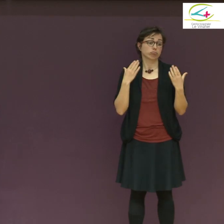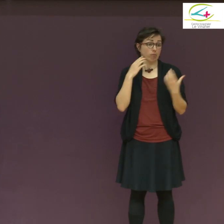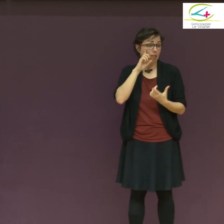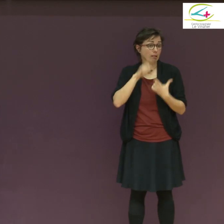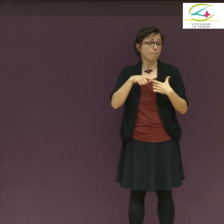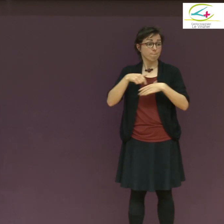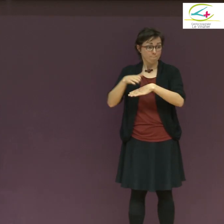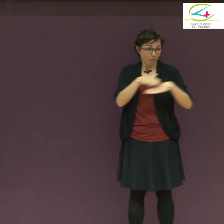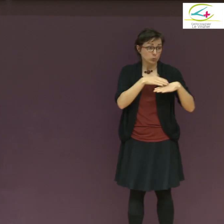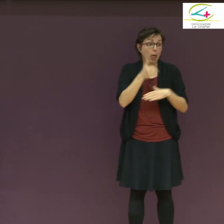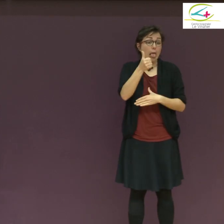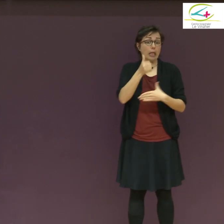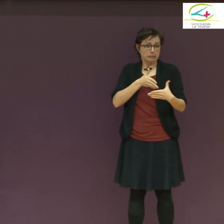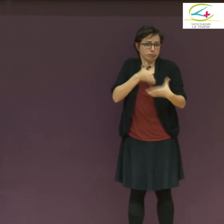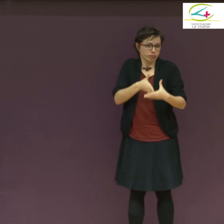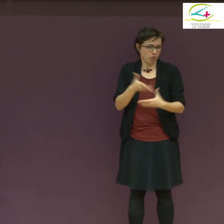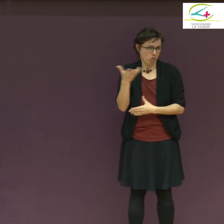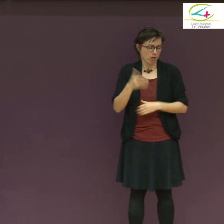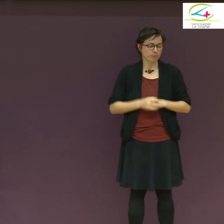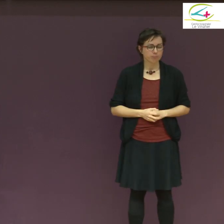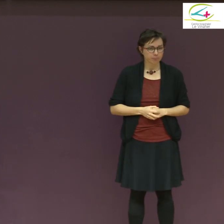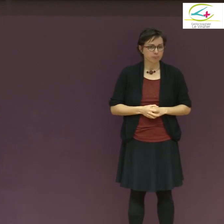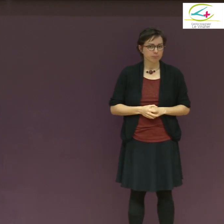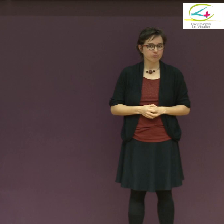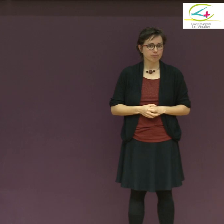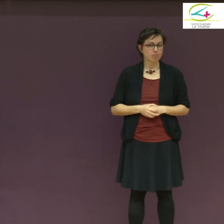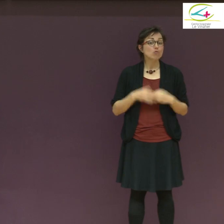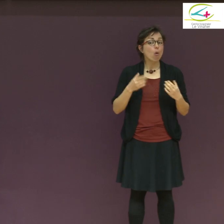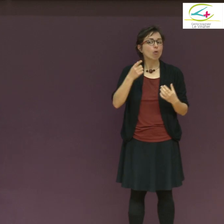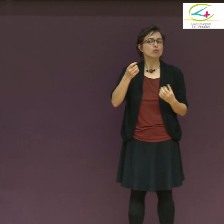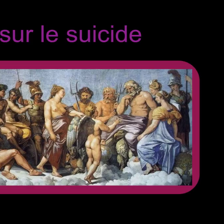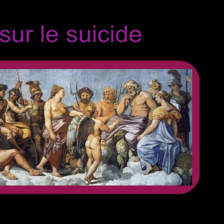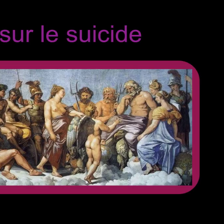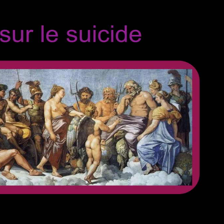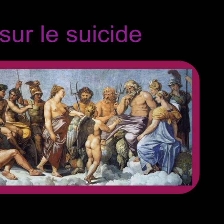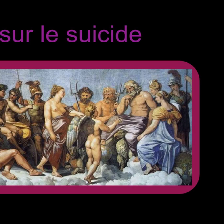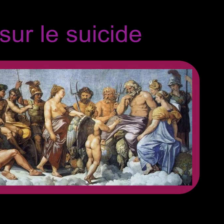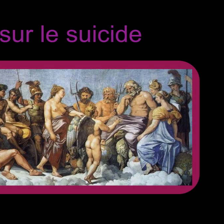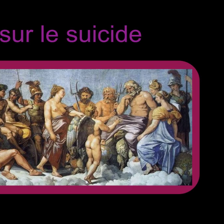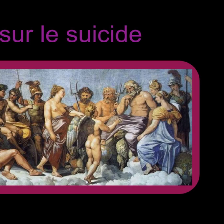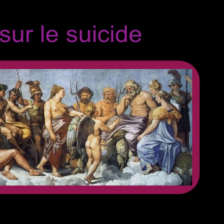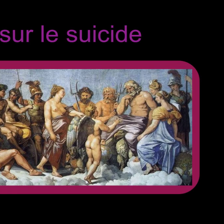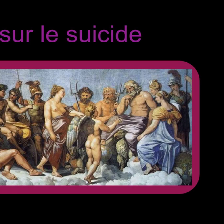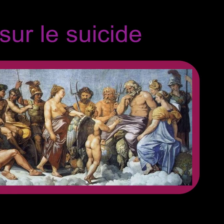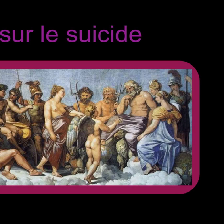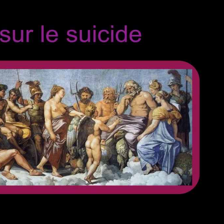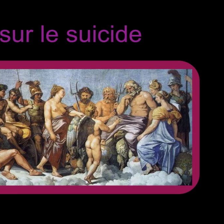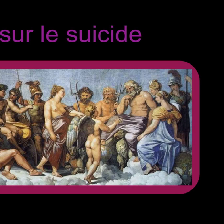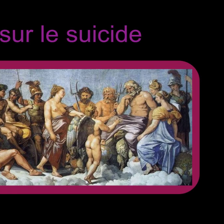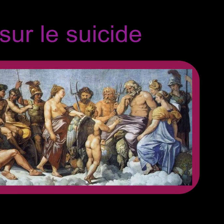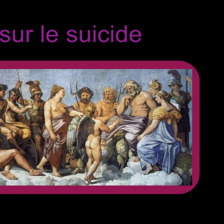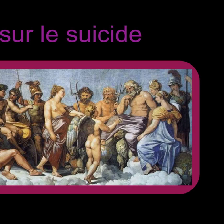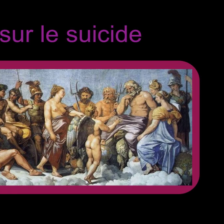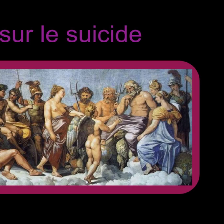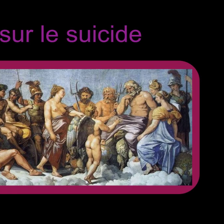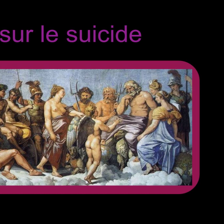la prévention du suicide, c'est la présence de ce qu'on appelle les mythes. Bon, j'appelais ça les idées reçues il y a quelques années, mais les mythes